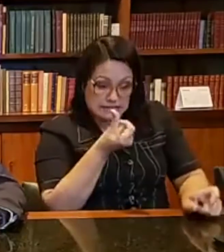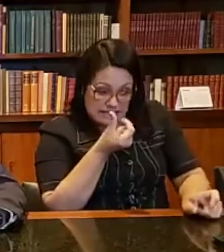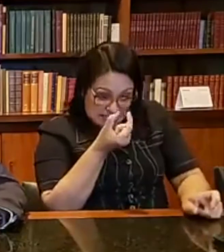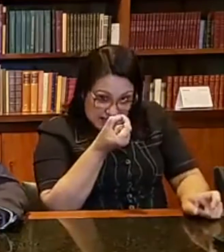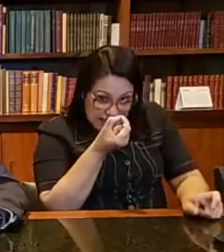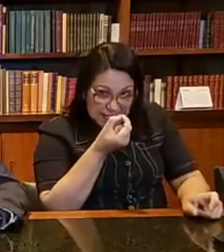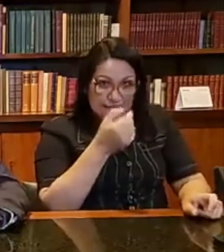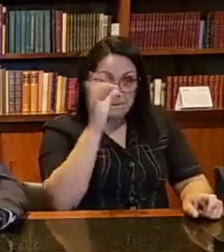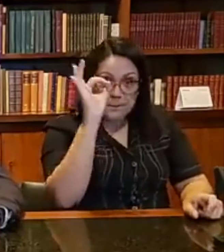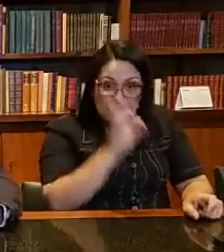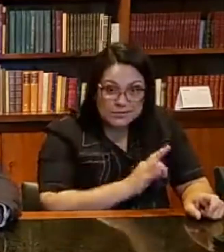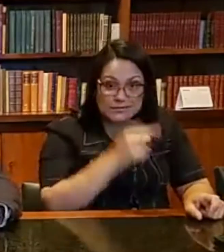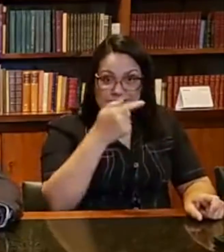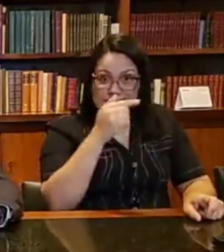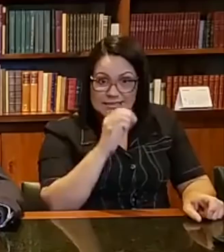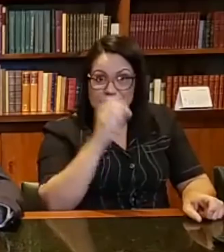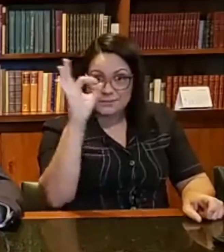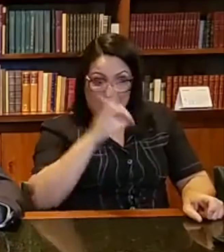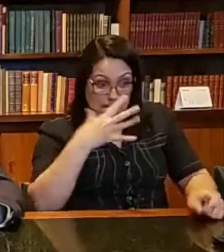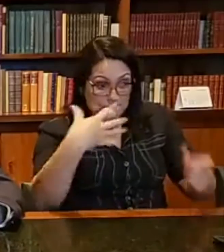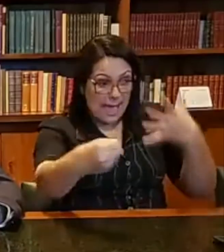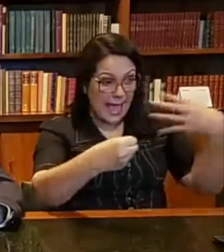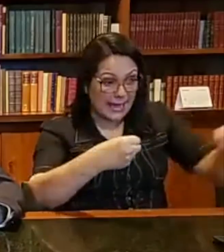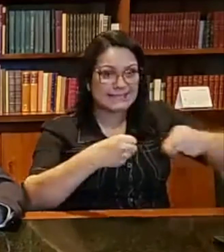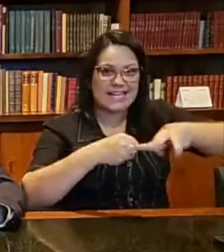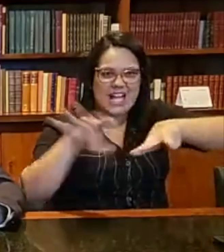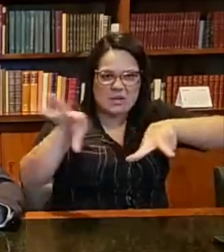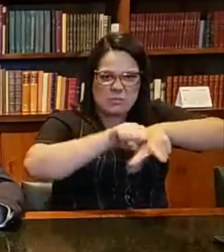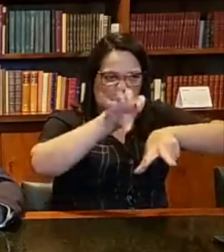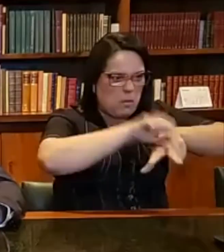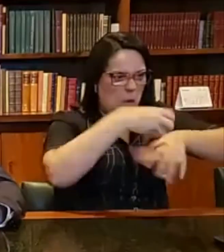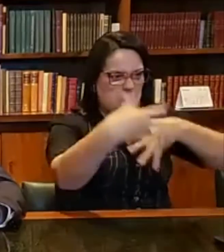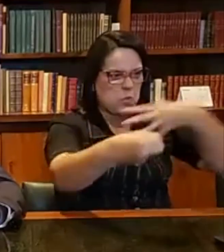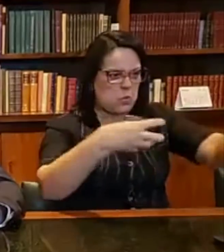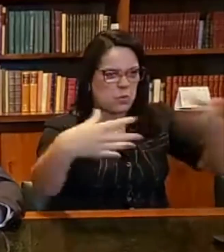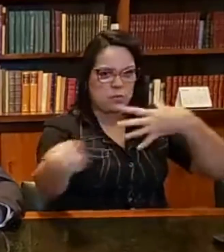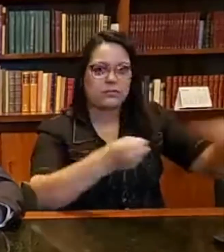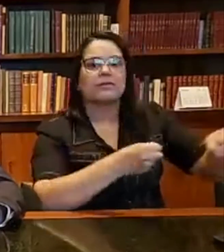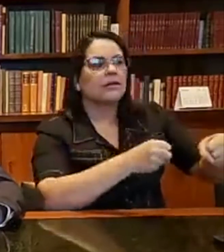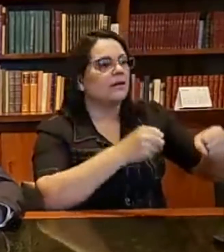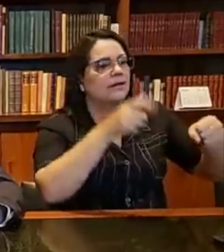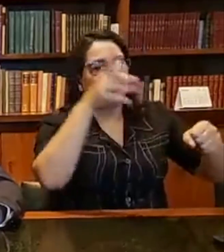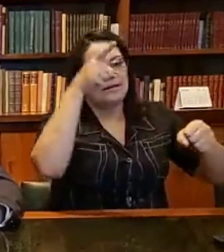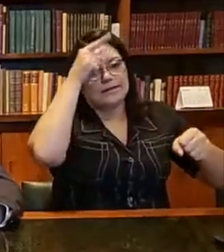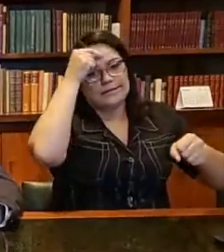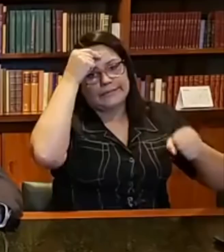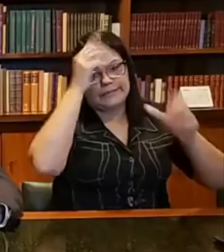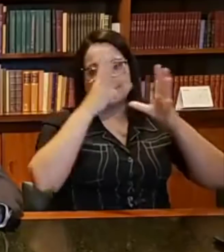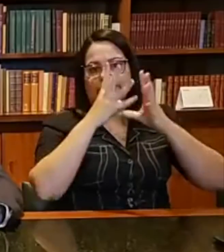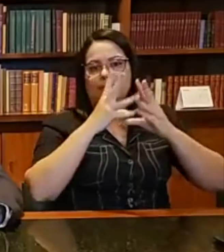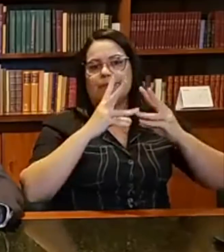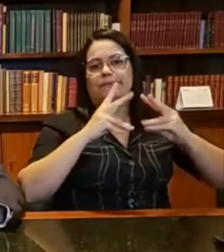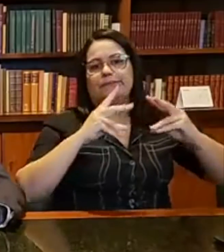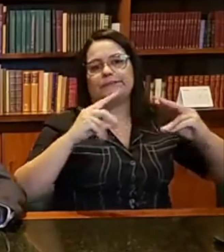ficando livre do vírus. Agora, a questão do emprego, que foi sendo destruído